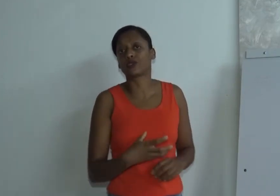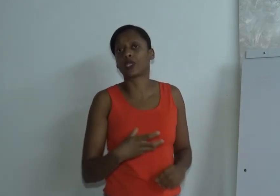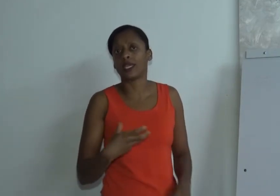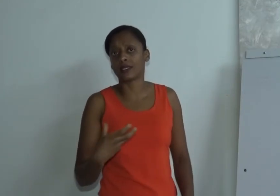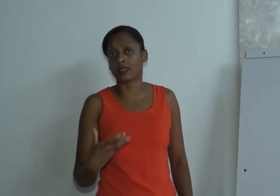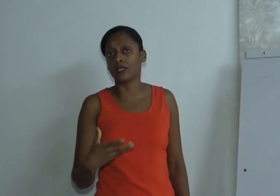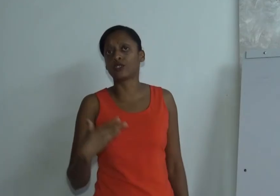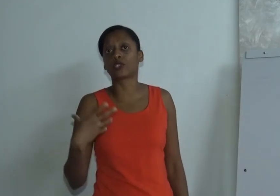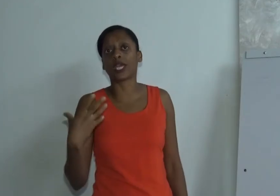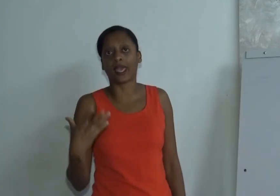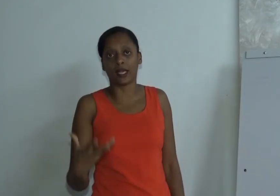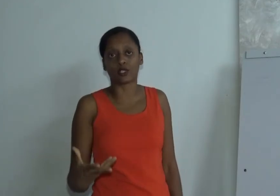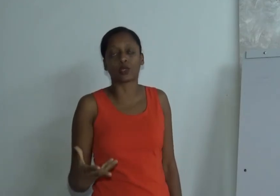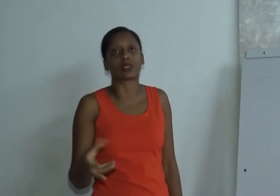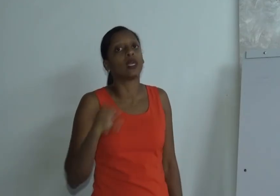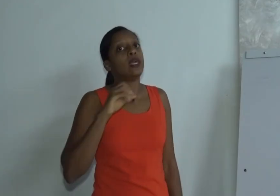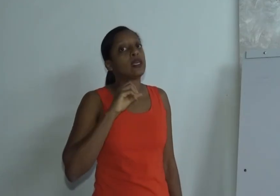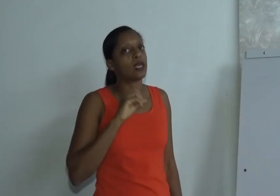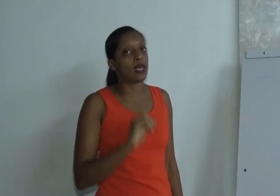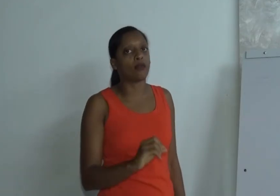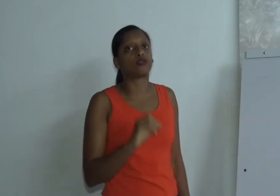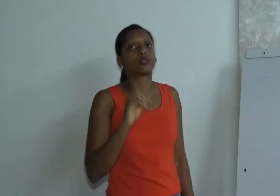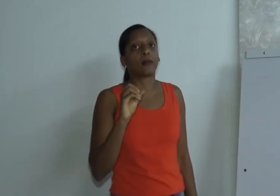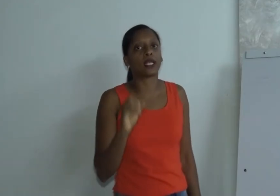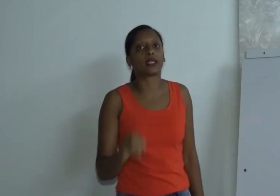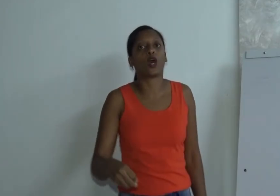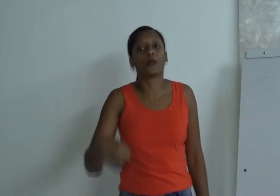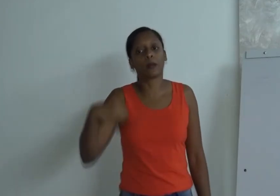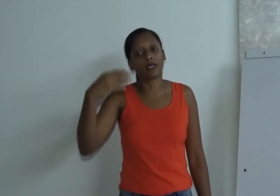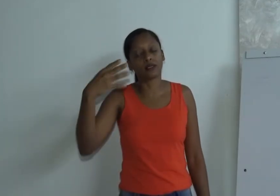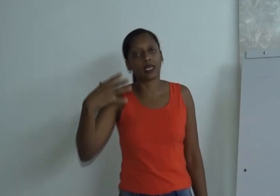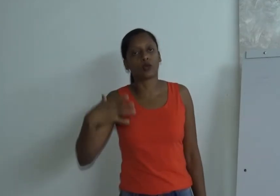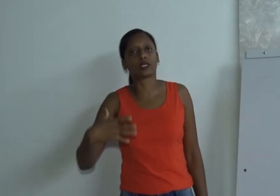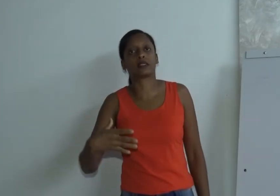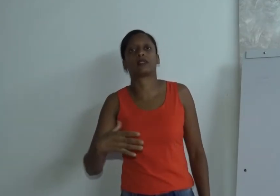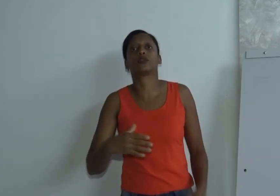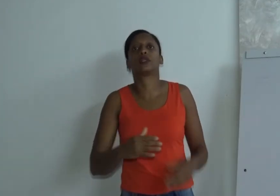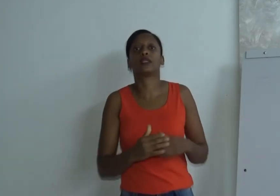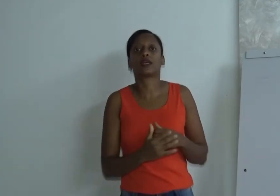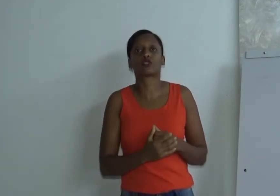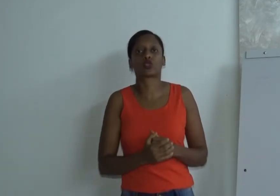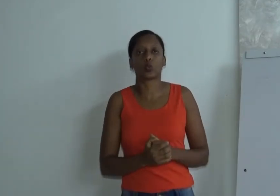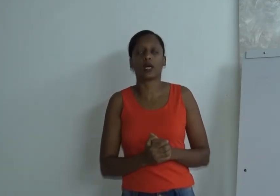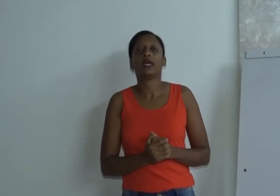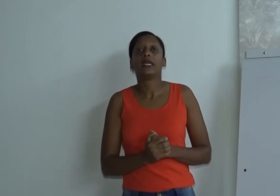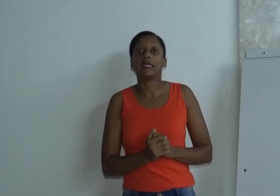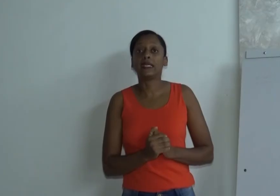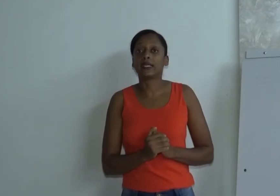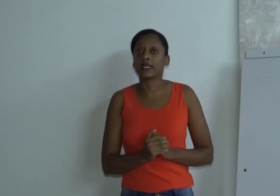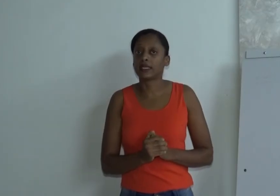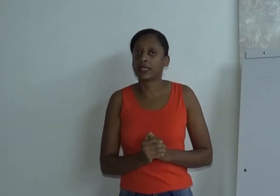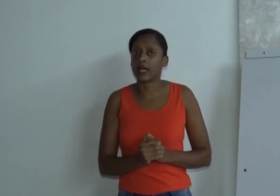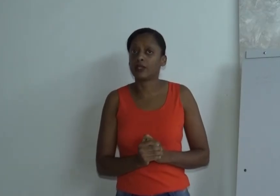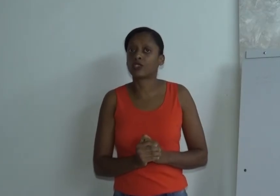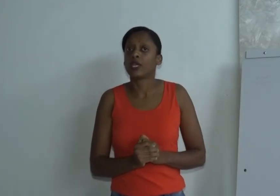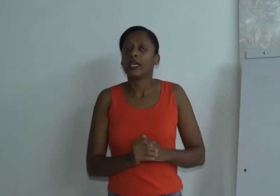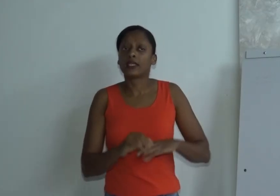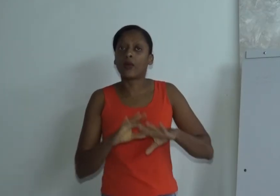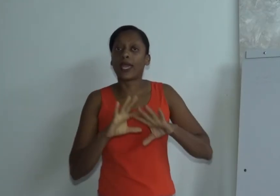de resíduos de restos, que é fundamental para manter o tecido ali na sua integridade. Então